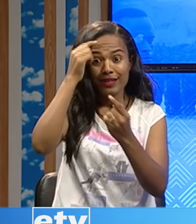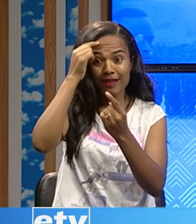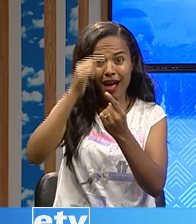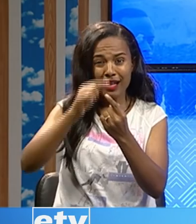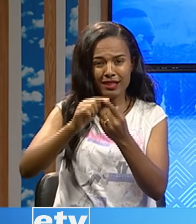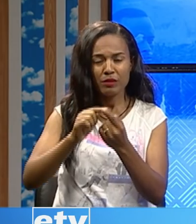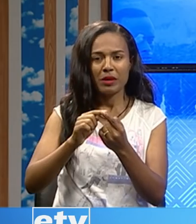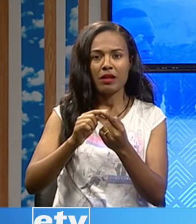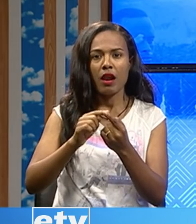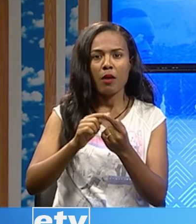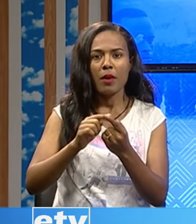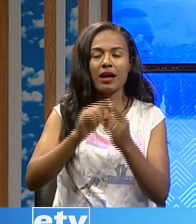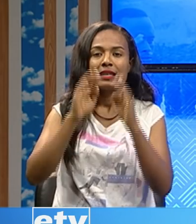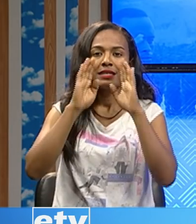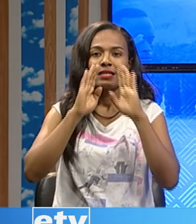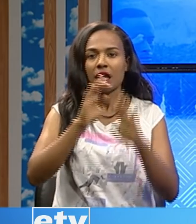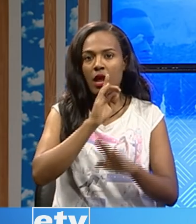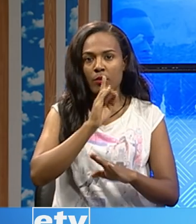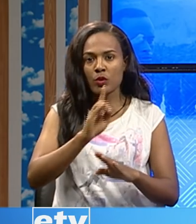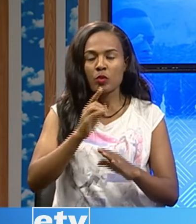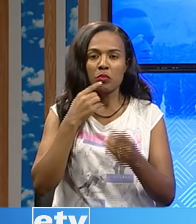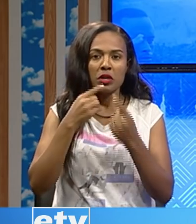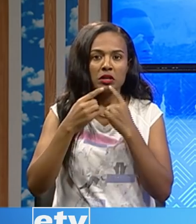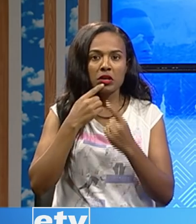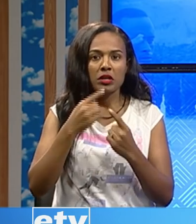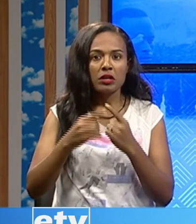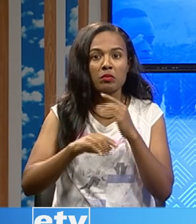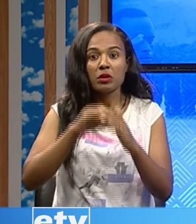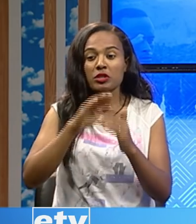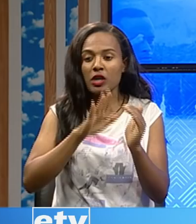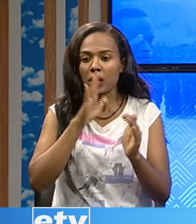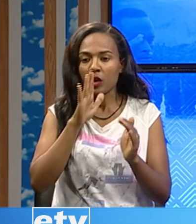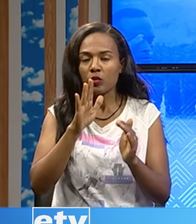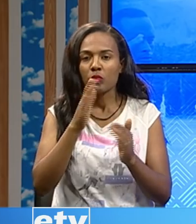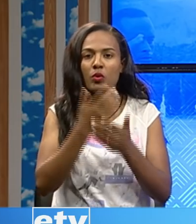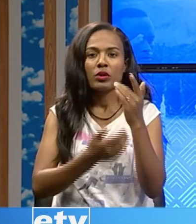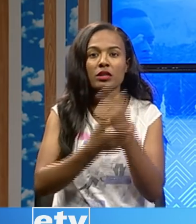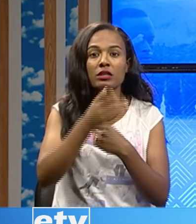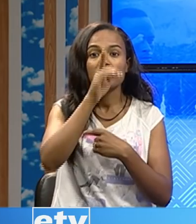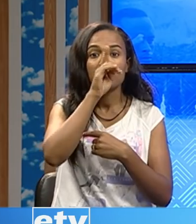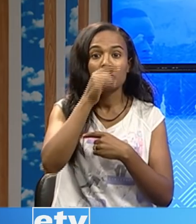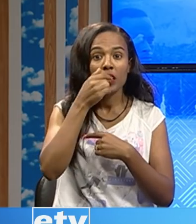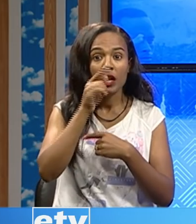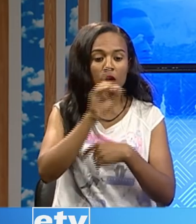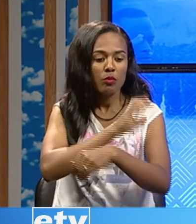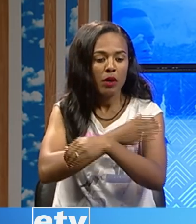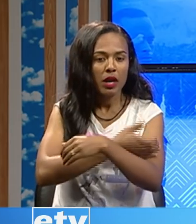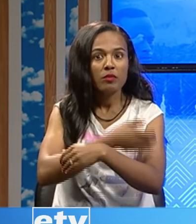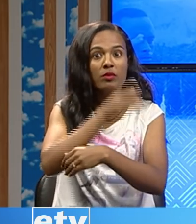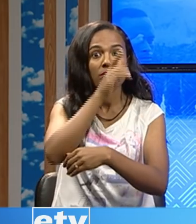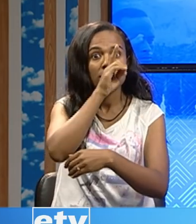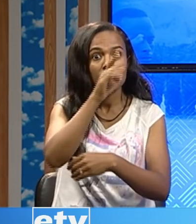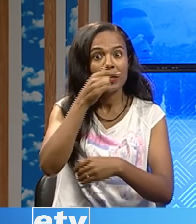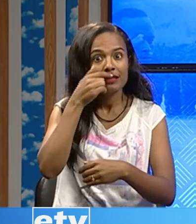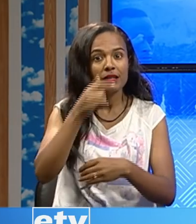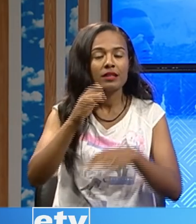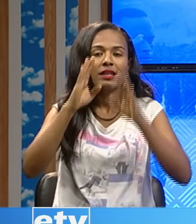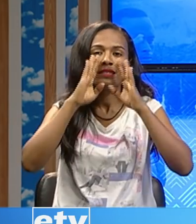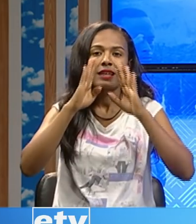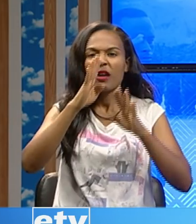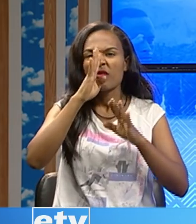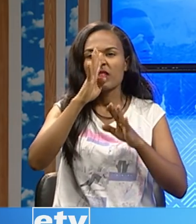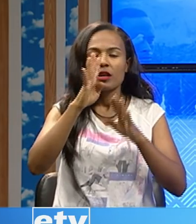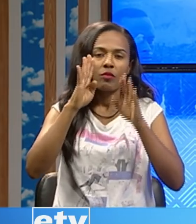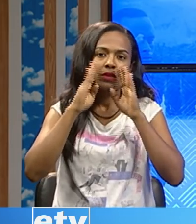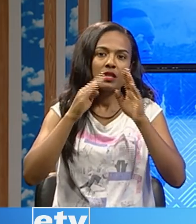ሰላም ነው። በንግግር በጅ ያላለውን በውይይት ዝም ያላለውን በኃይልም ቢሆን ዝም ማሰኝተ ሰላም ፈጥረ